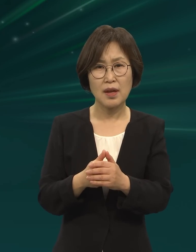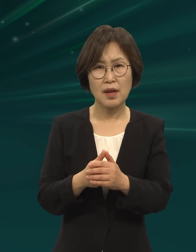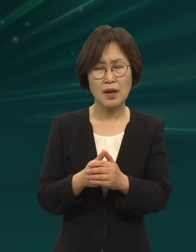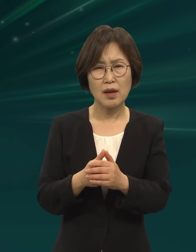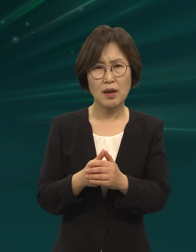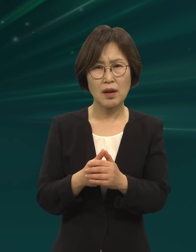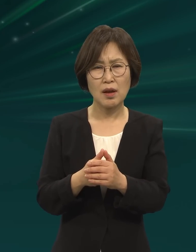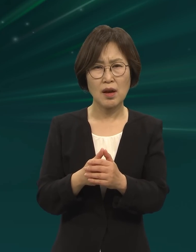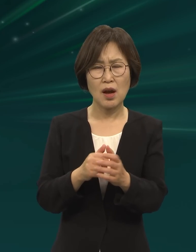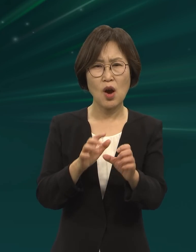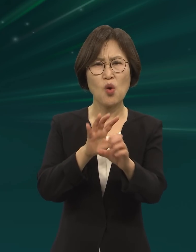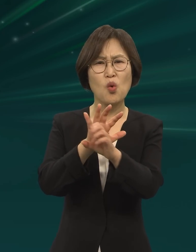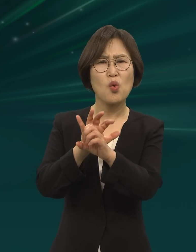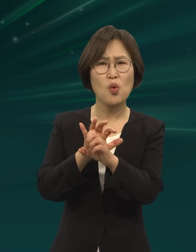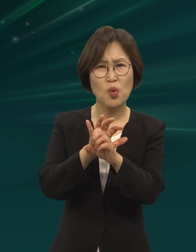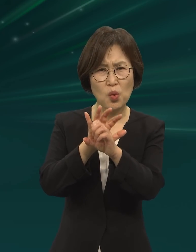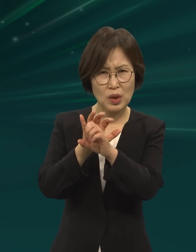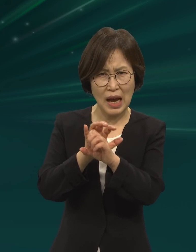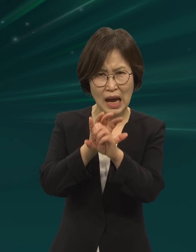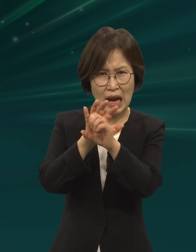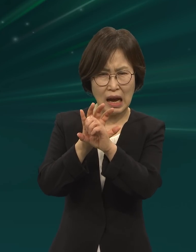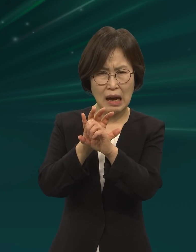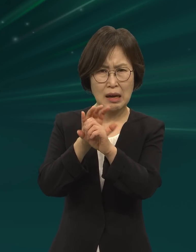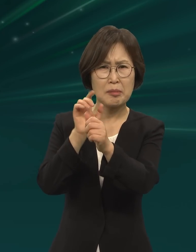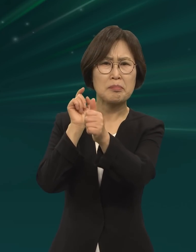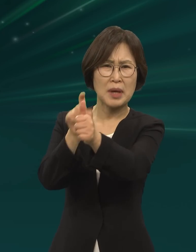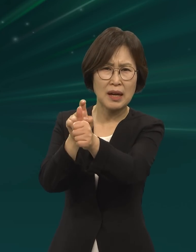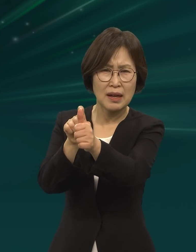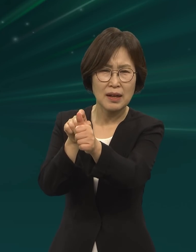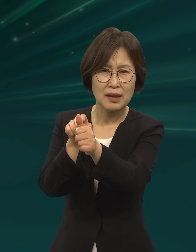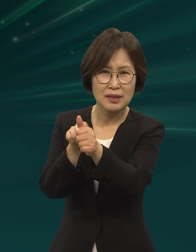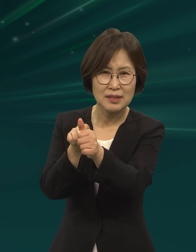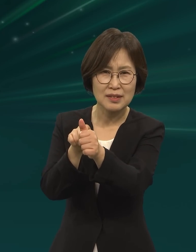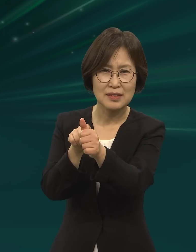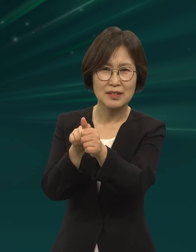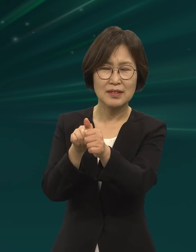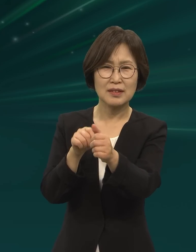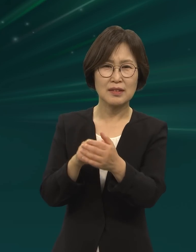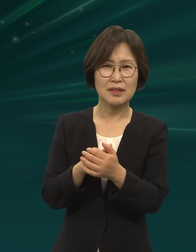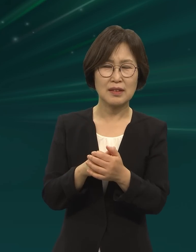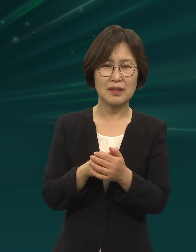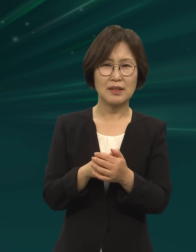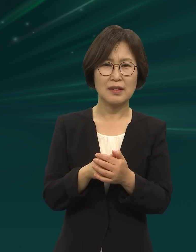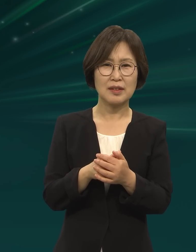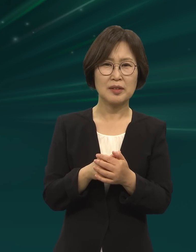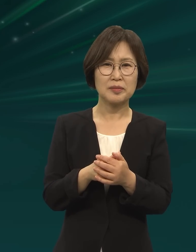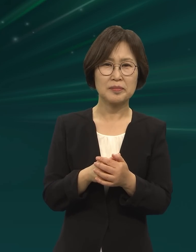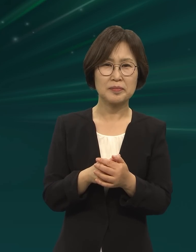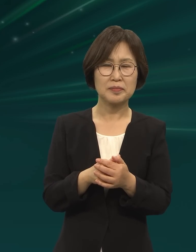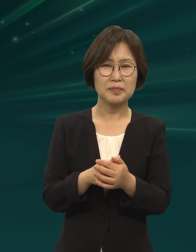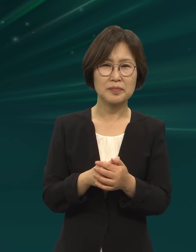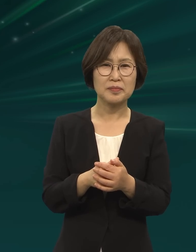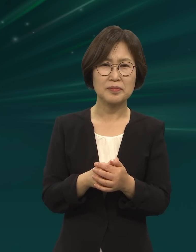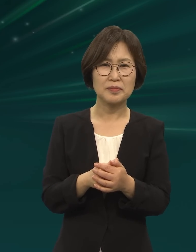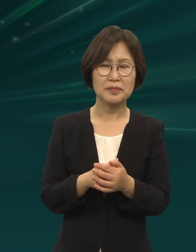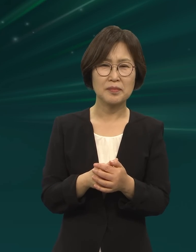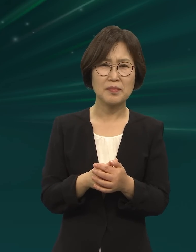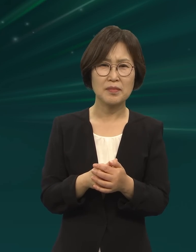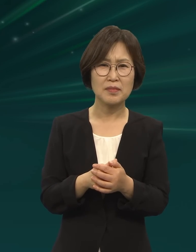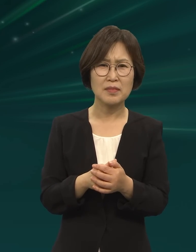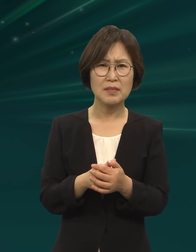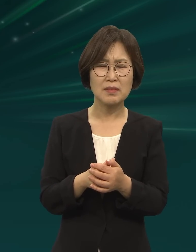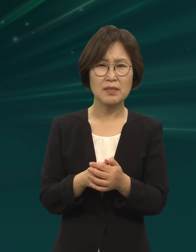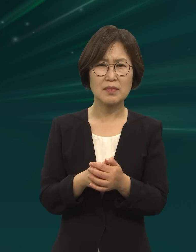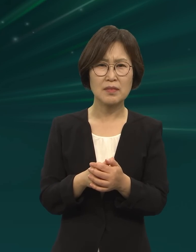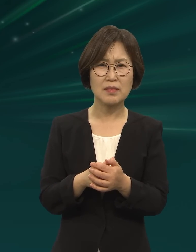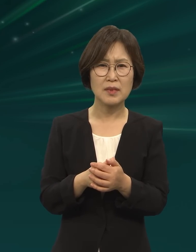코로나 걸렸어요. 코로나 때 제가 가서 이제 기도로 거기 발받기 걸음 기도를 했습니다. 그때 그